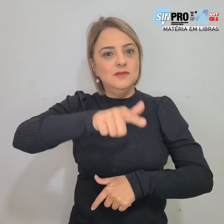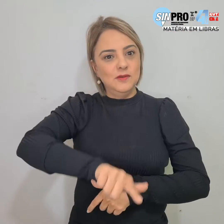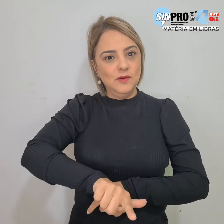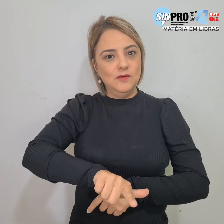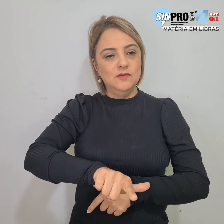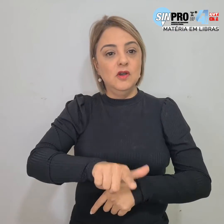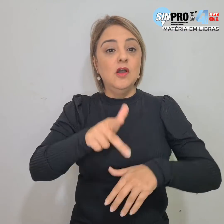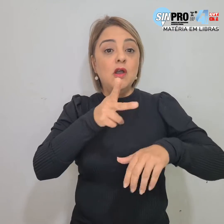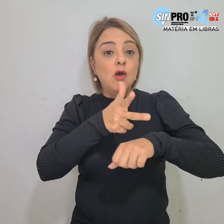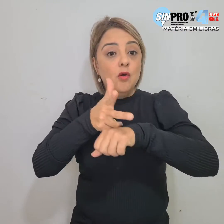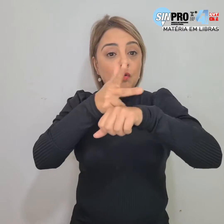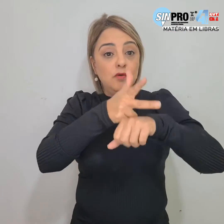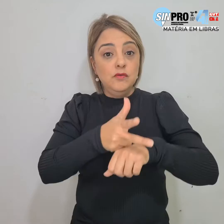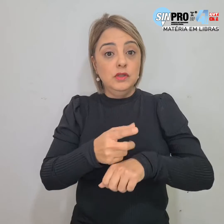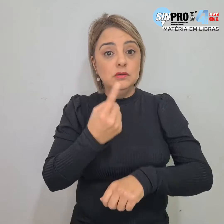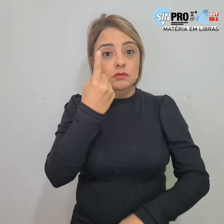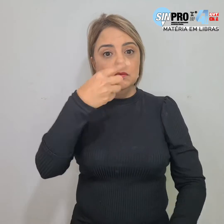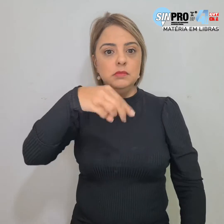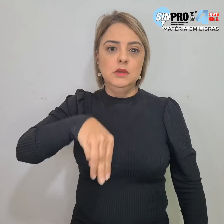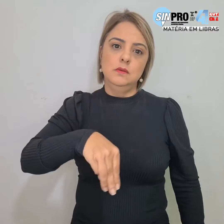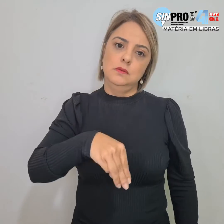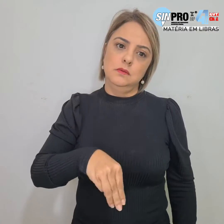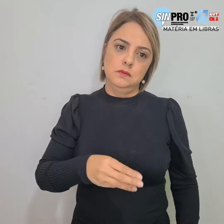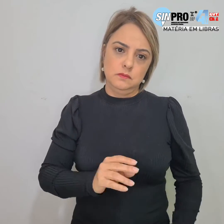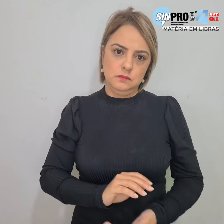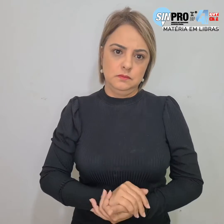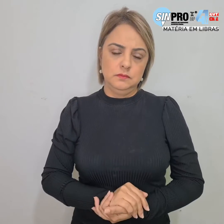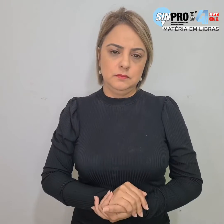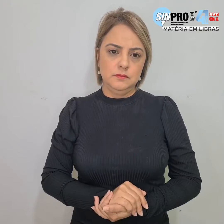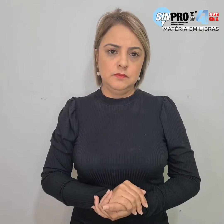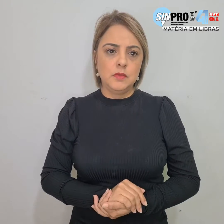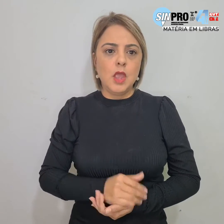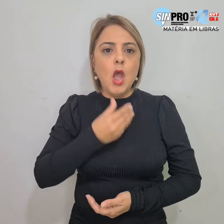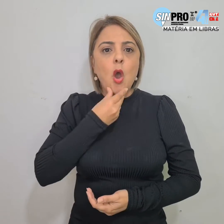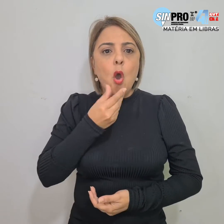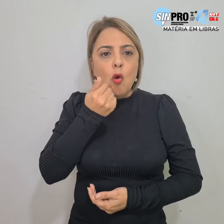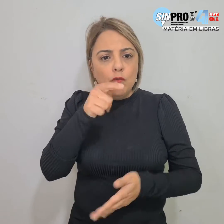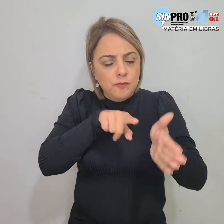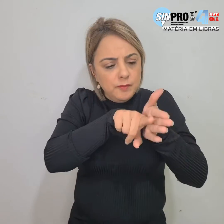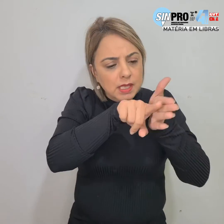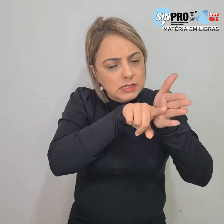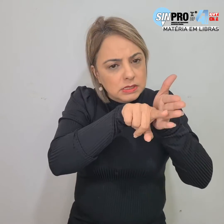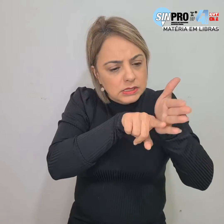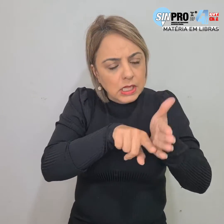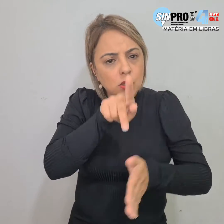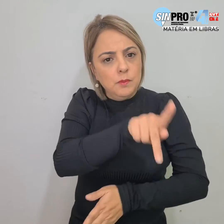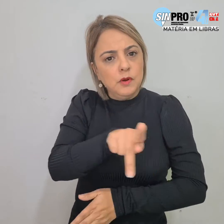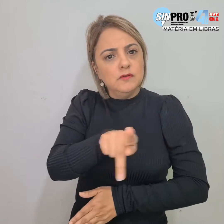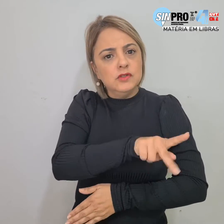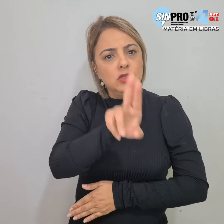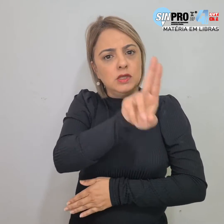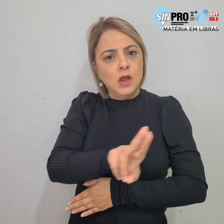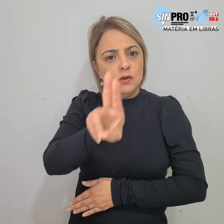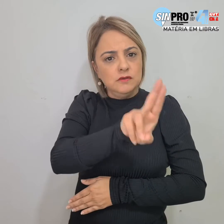pouco menos de 1 minuto. Fernando Cássio, pesquisador e professor da Universidade Federal do ABC,